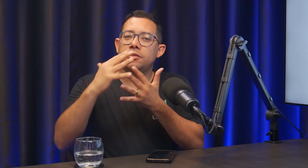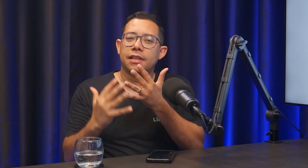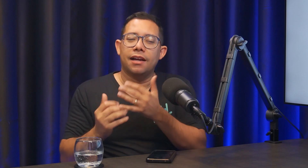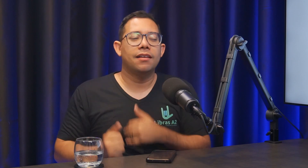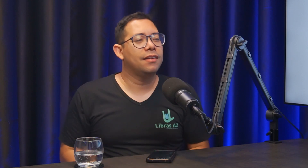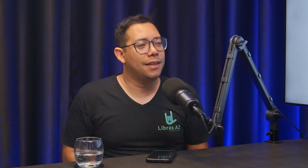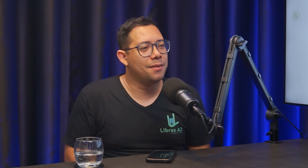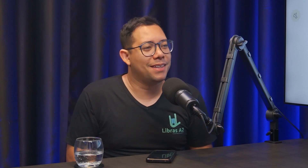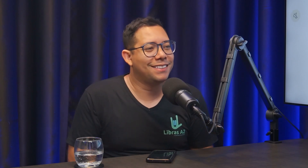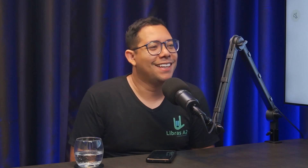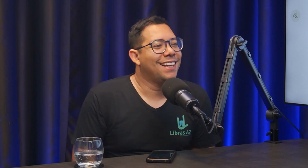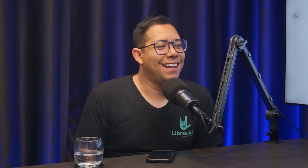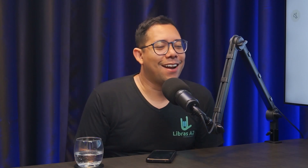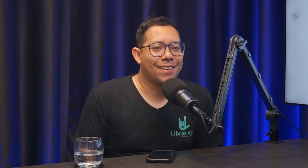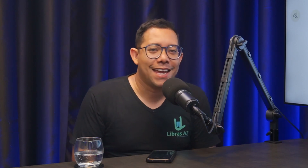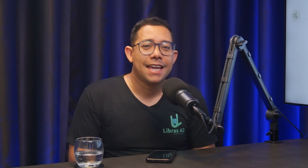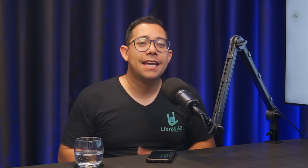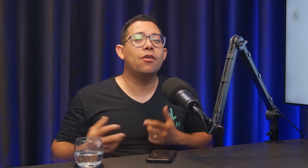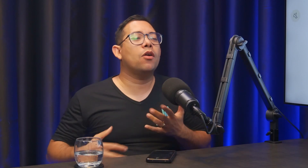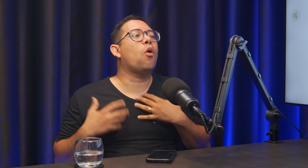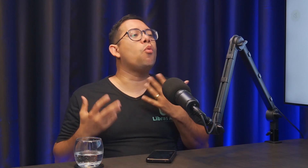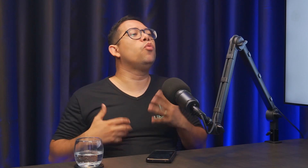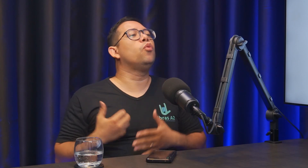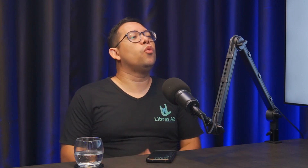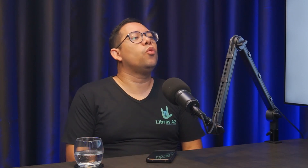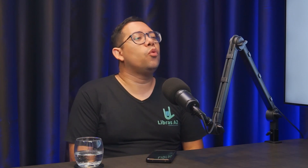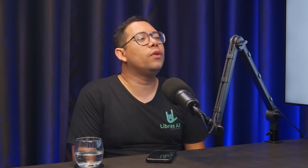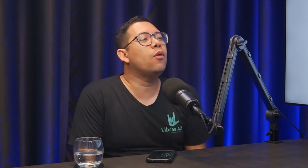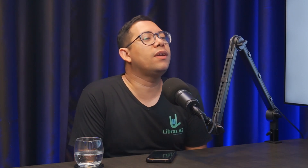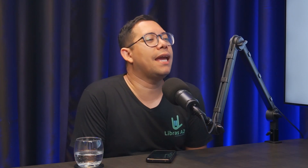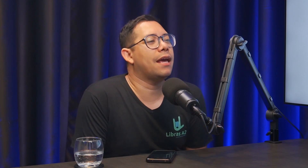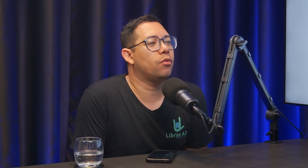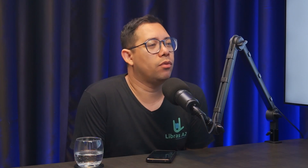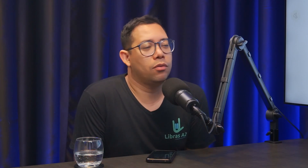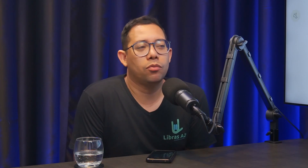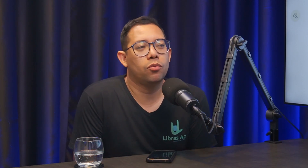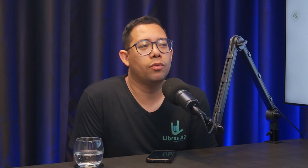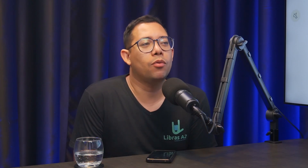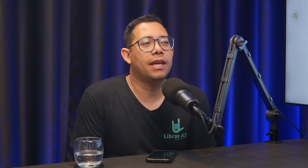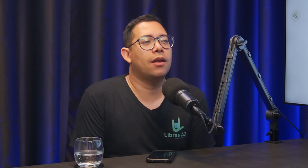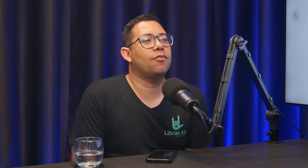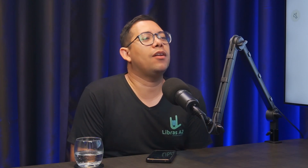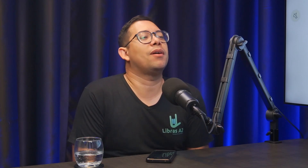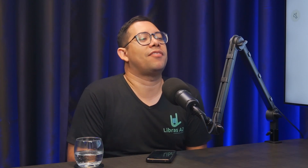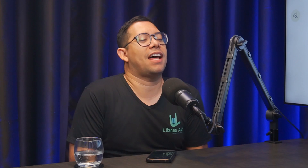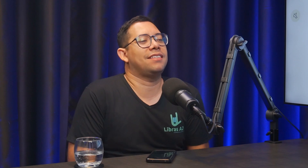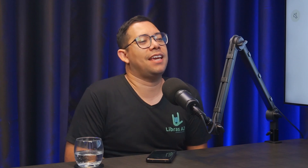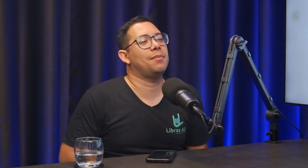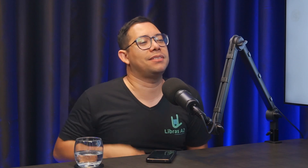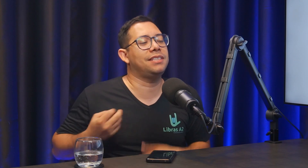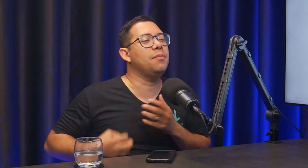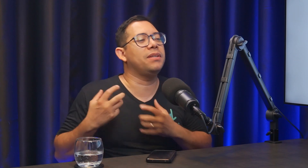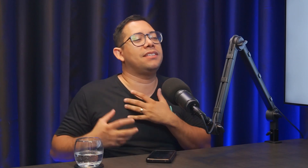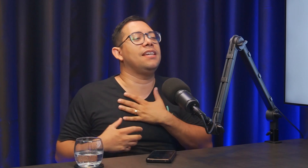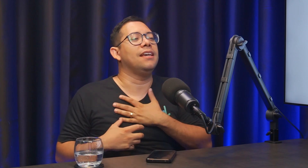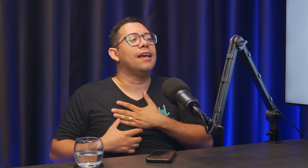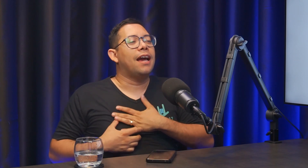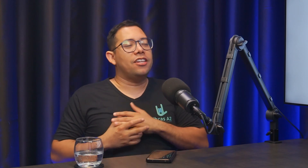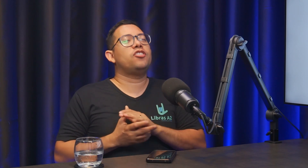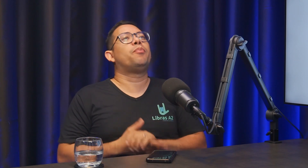estudar Libras. Legal, né? E agora com o não quero. O não quero. Fala uma frase, que é uma frase simples que a gente